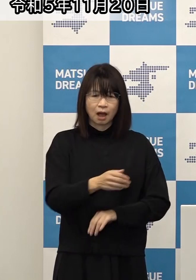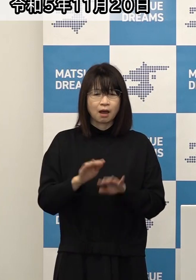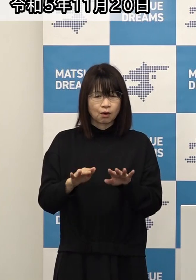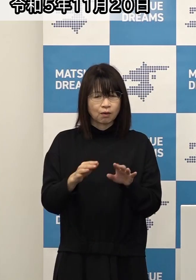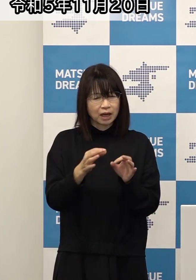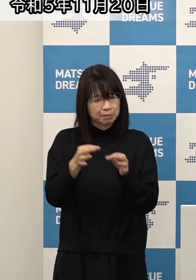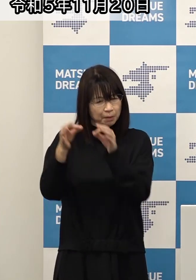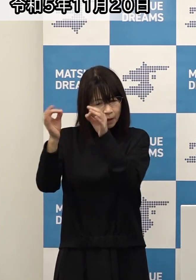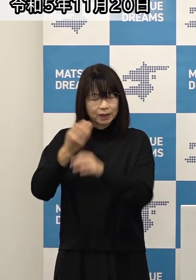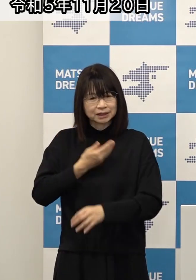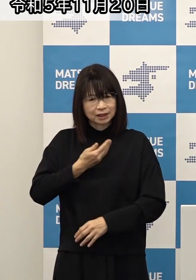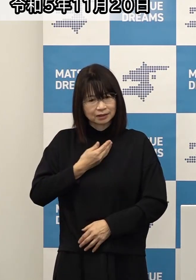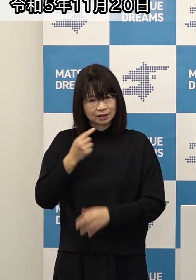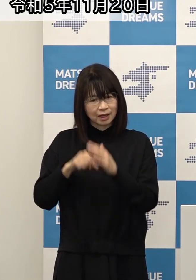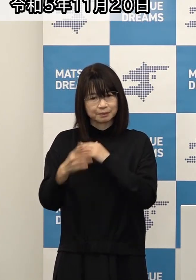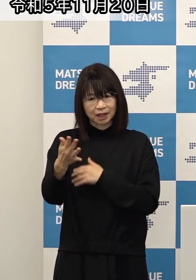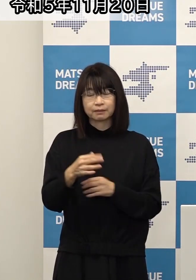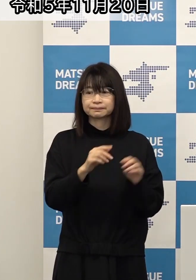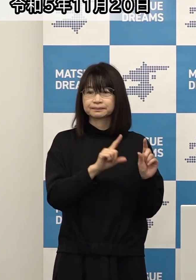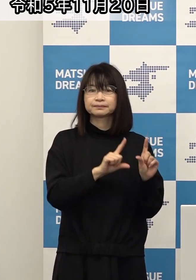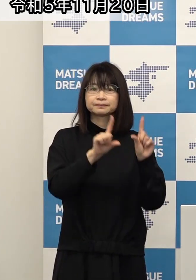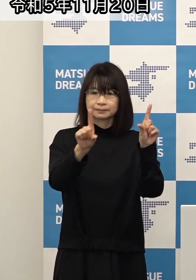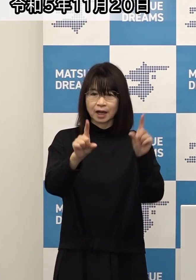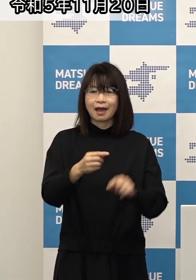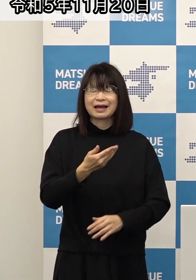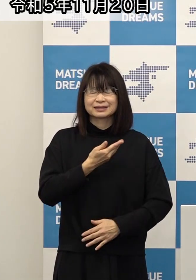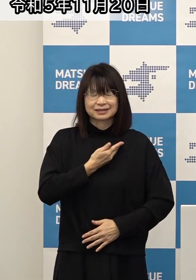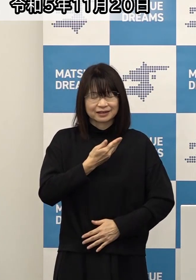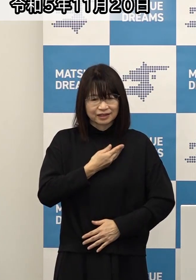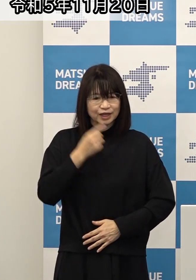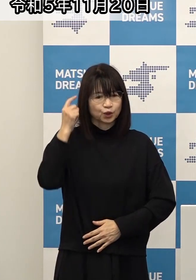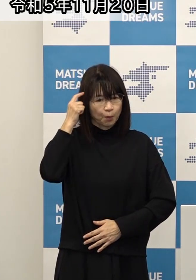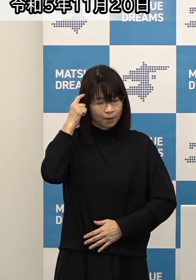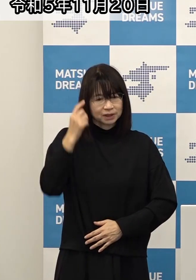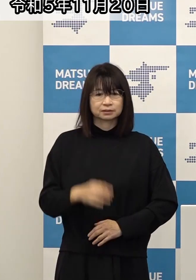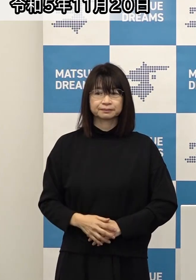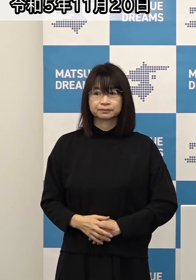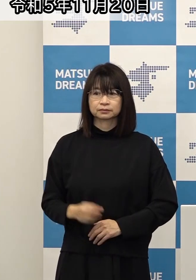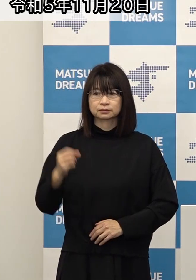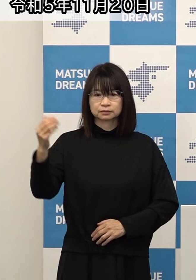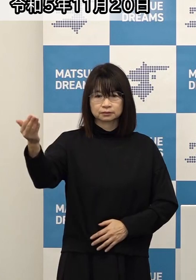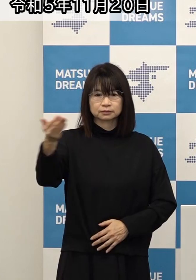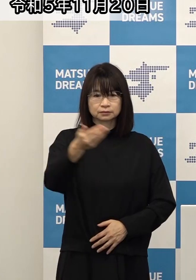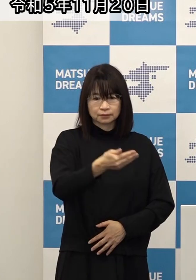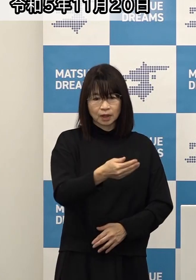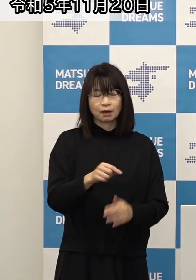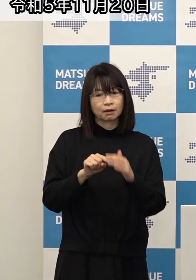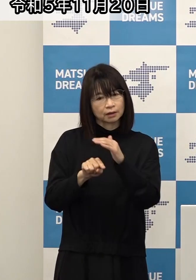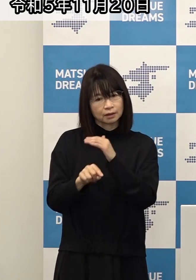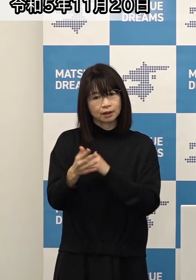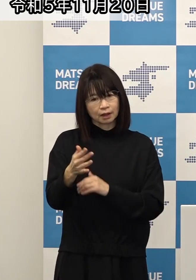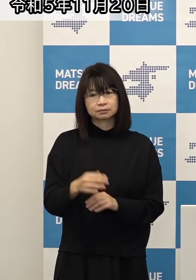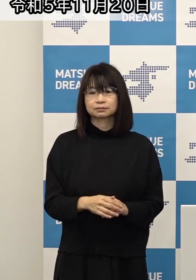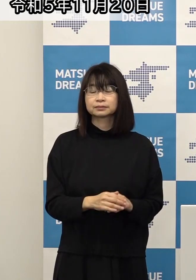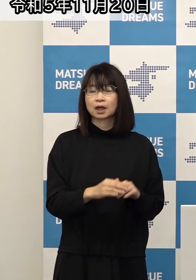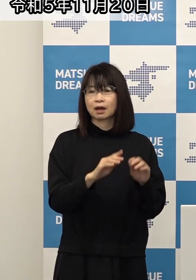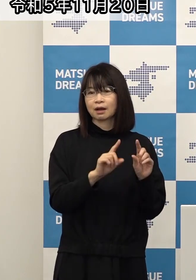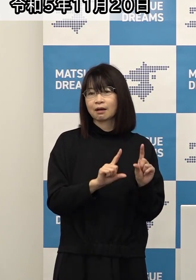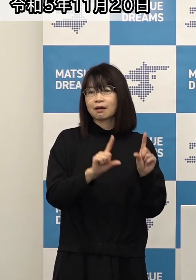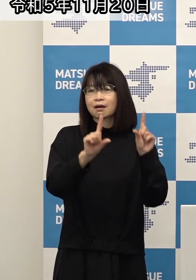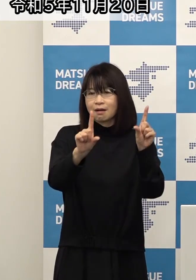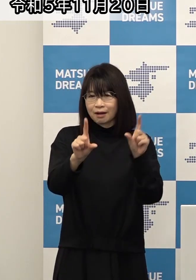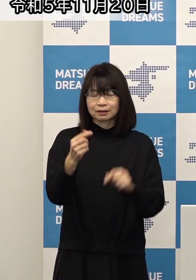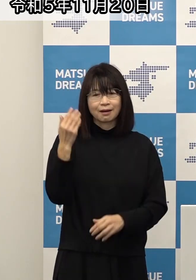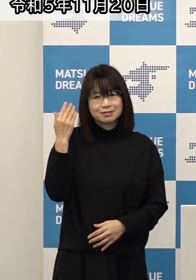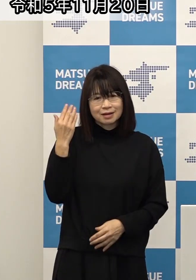はい、やむを得ないものという認識です。 それはどうしてなんかもう一度聞いてもいいでしょうか。 先ほど、おっしゃっていただいた通り資材価